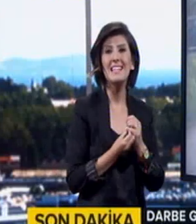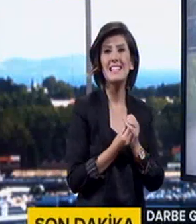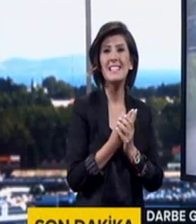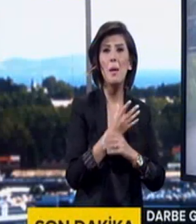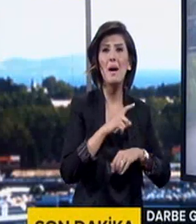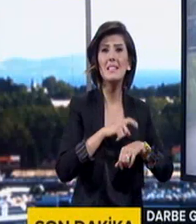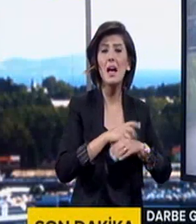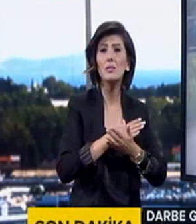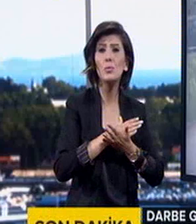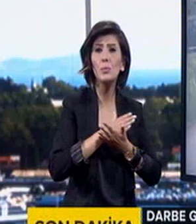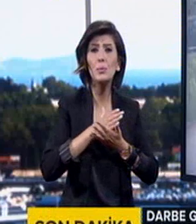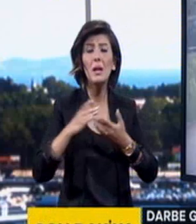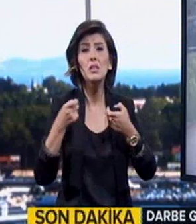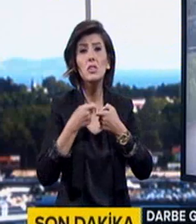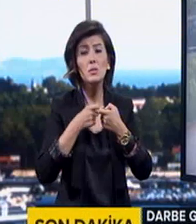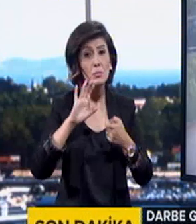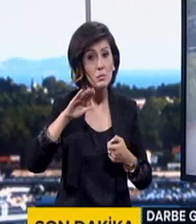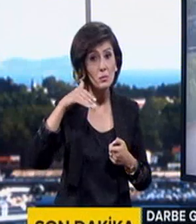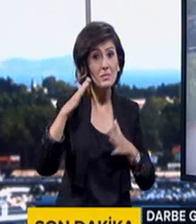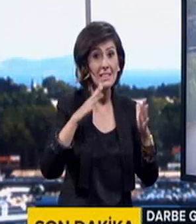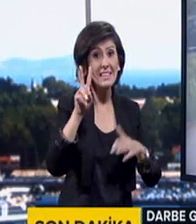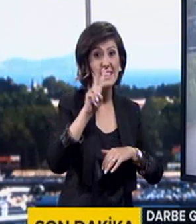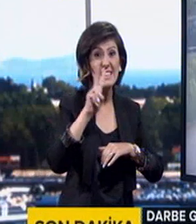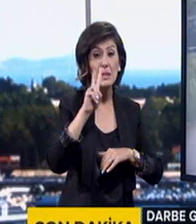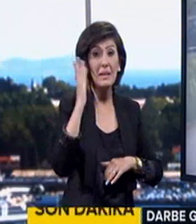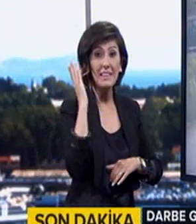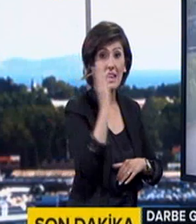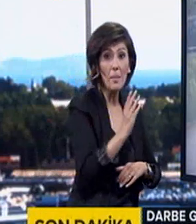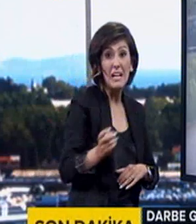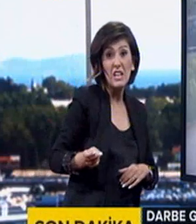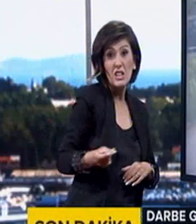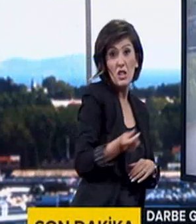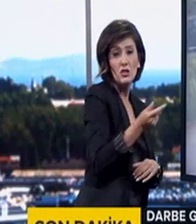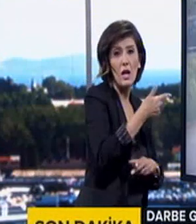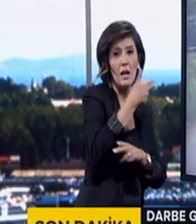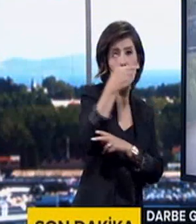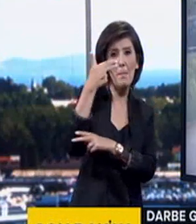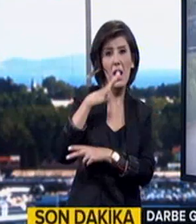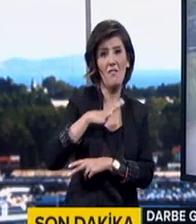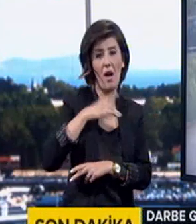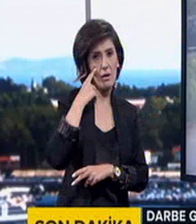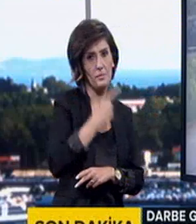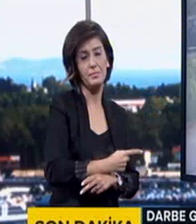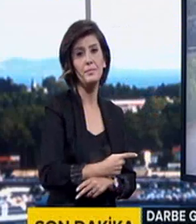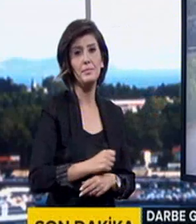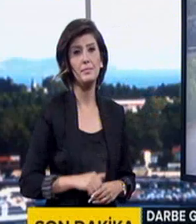Sabah saatlerine kadar süren çatışma sonrası yaklaşık 20 darbecinin kaçışı da kameralara yansıdı.